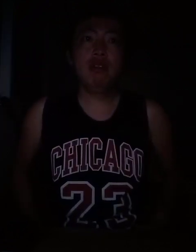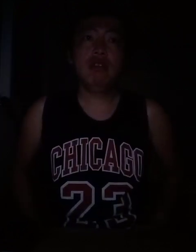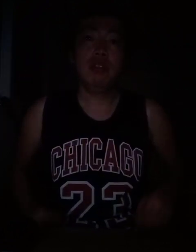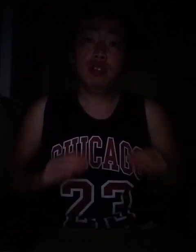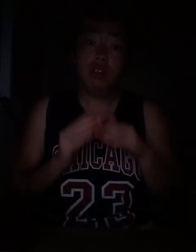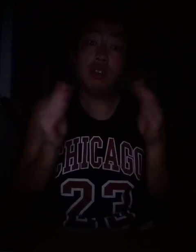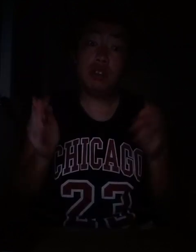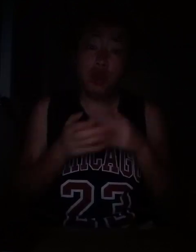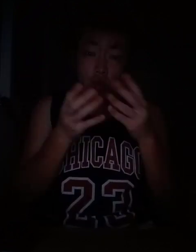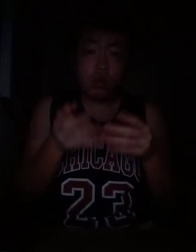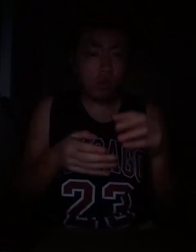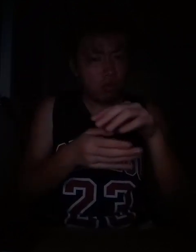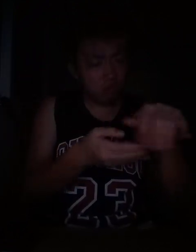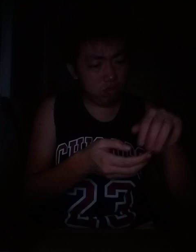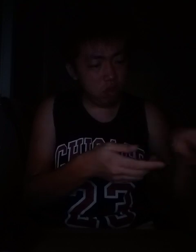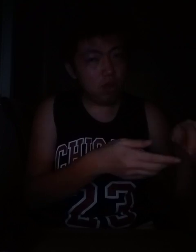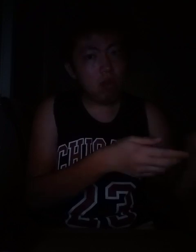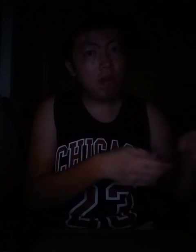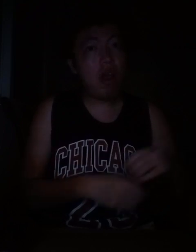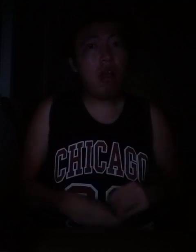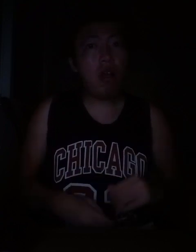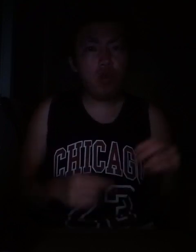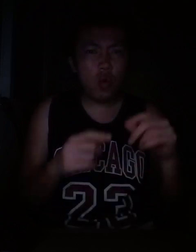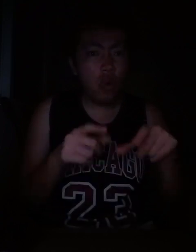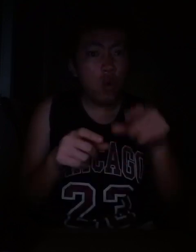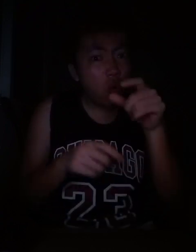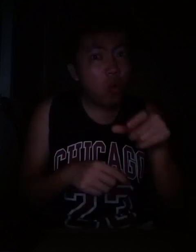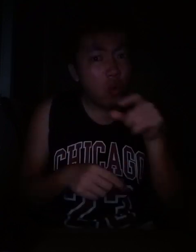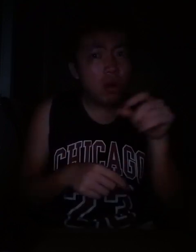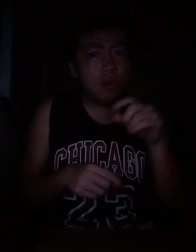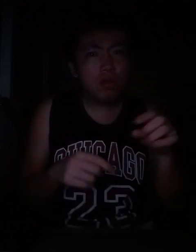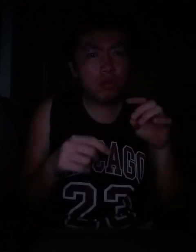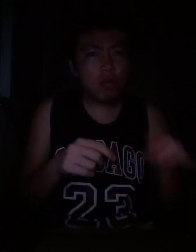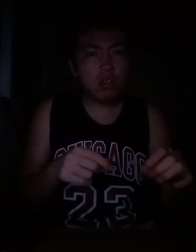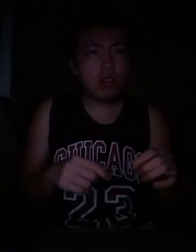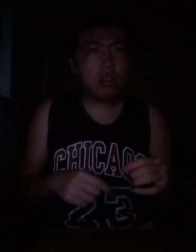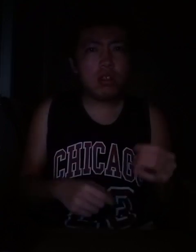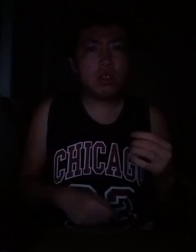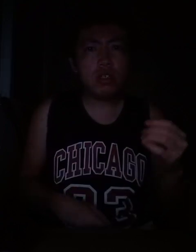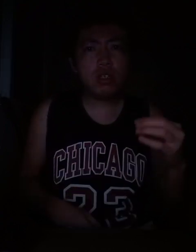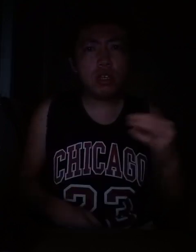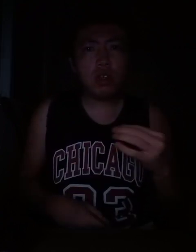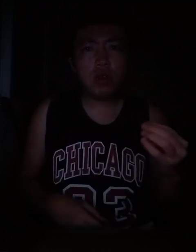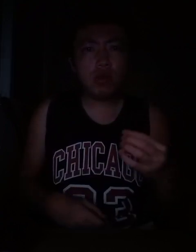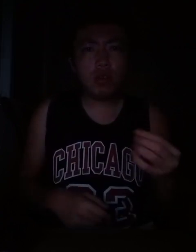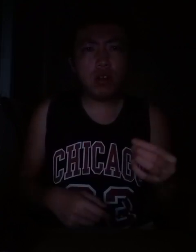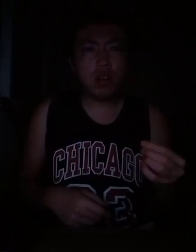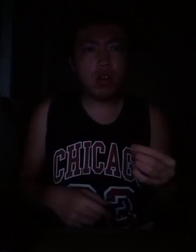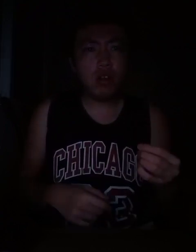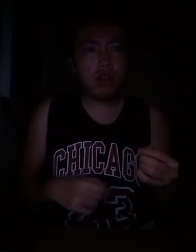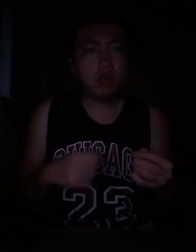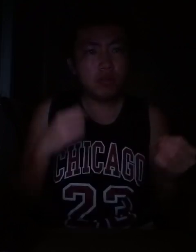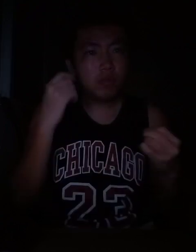남성이 편의점에 들어갑니다. 콜라를 골라 계산대에 놓는가 싶더니 잠시 뒤 콜라병을 들어 여성 직원을